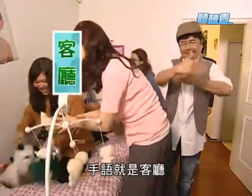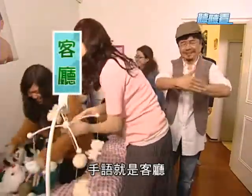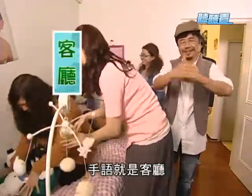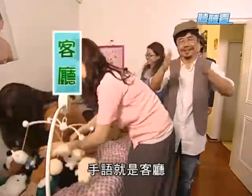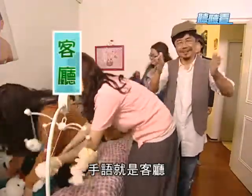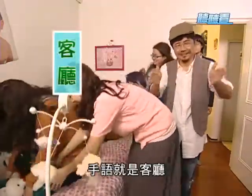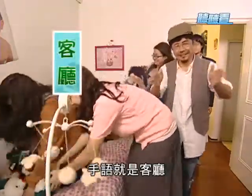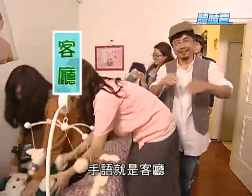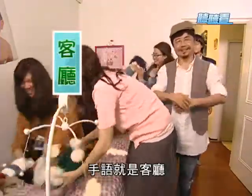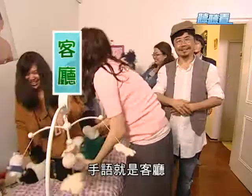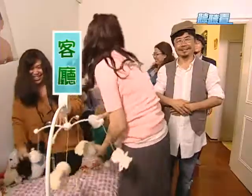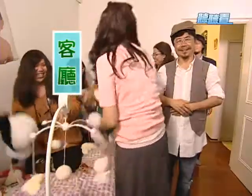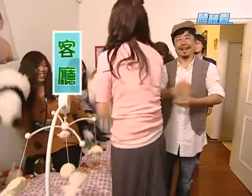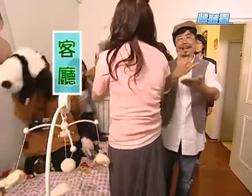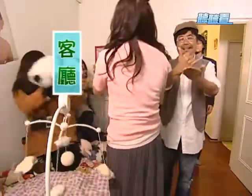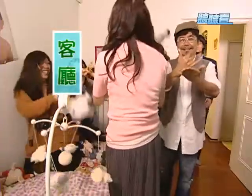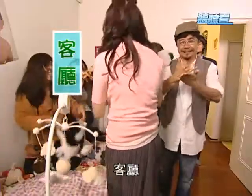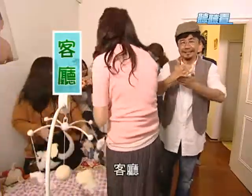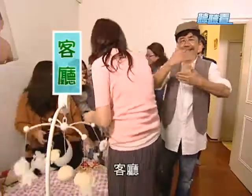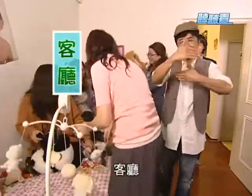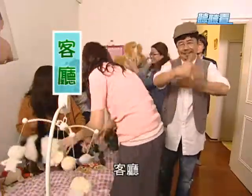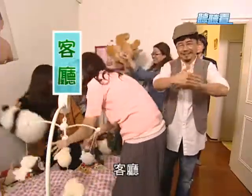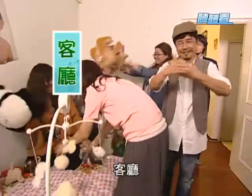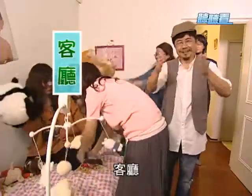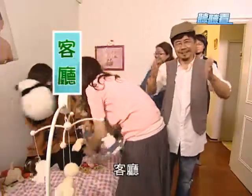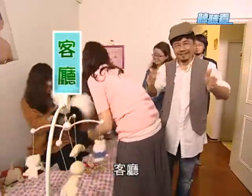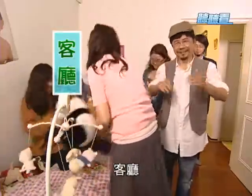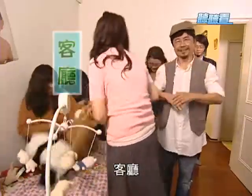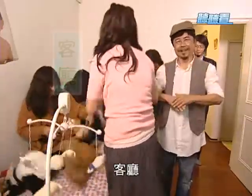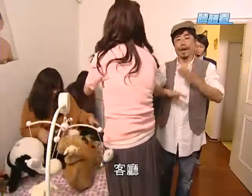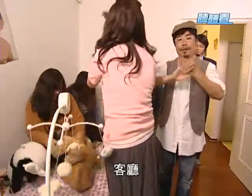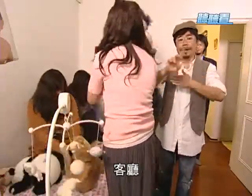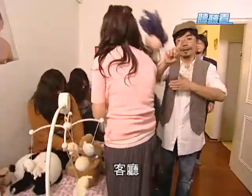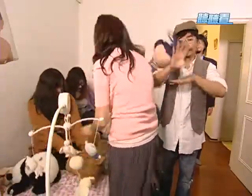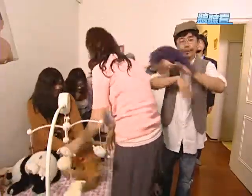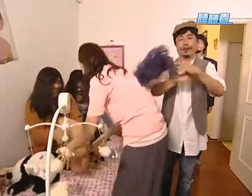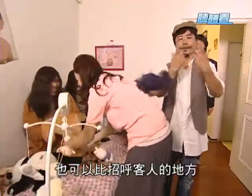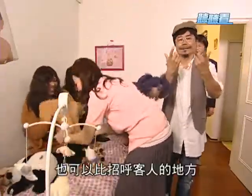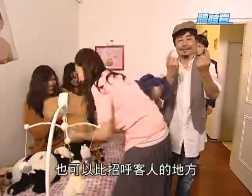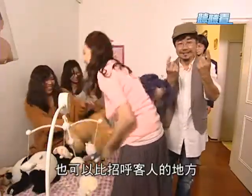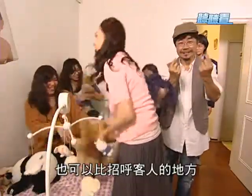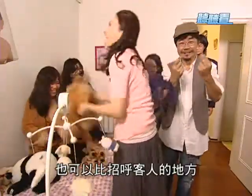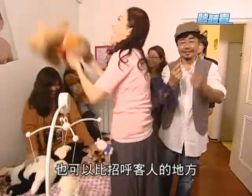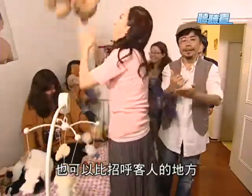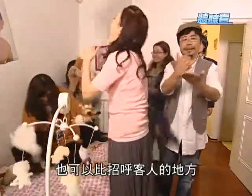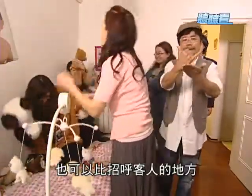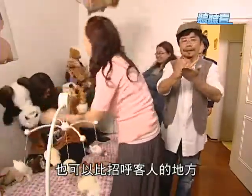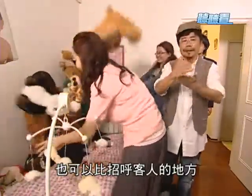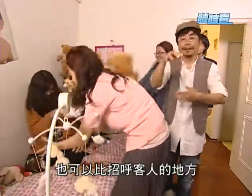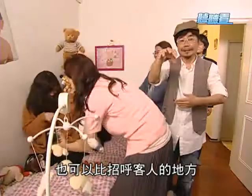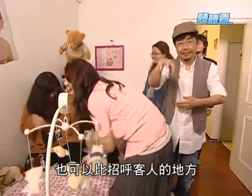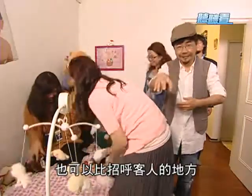厅，客厅。也可以比啊，招呼客人的地